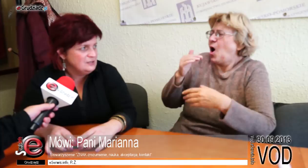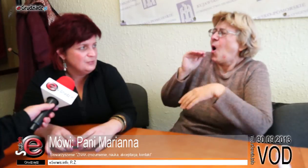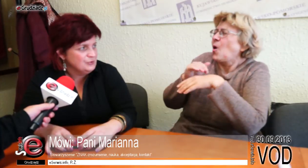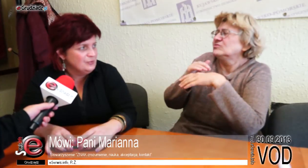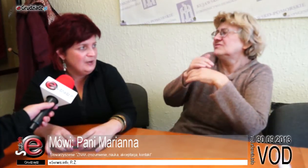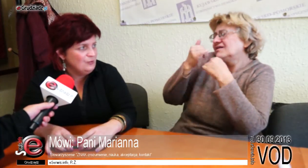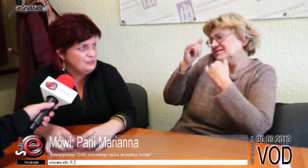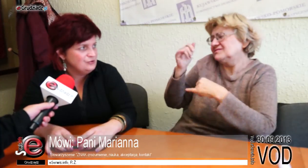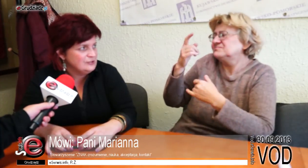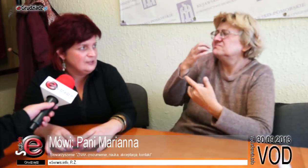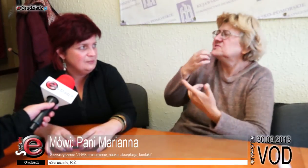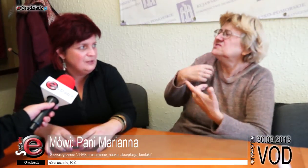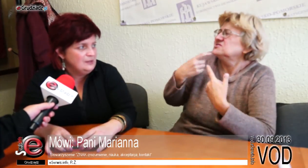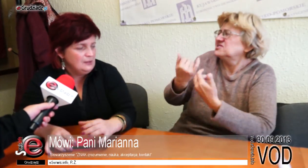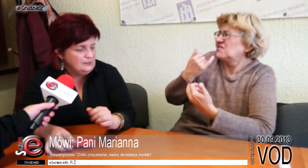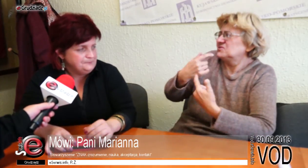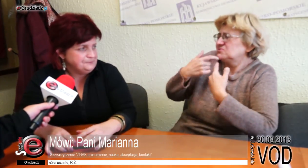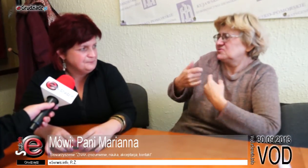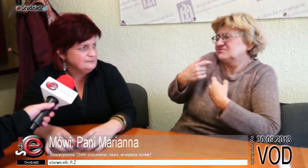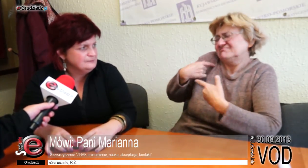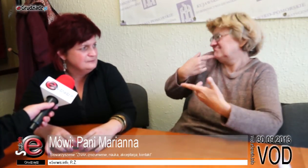nie podobało mi się tam.